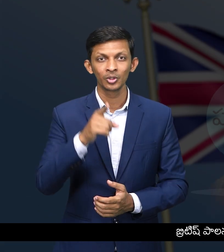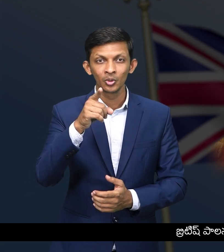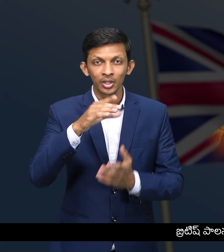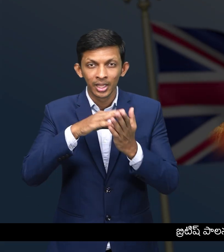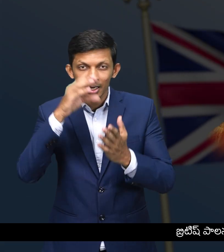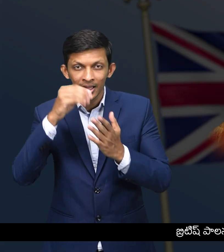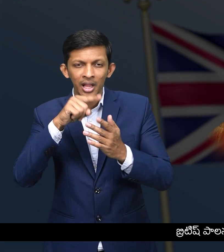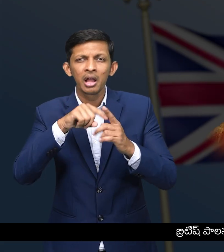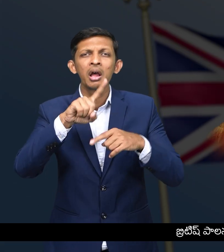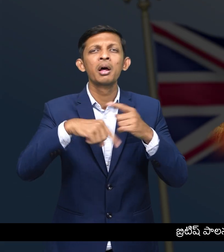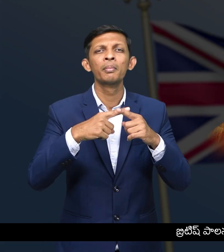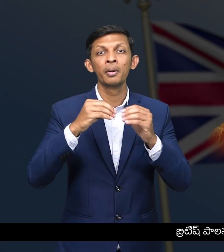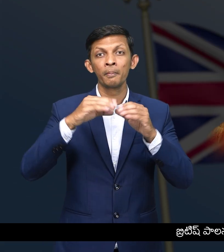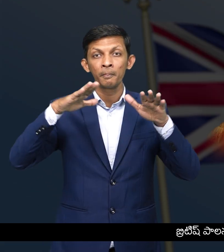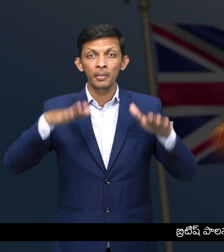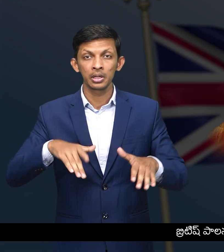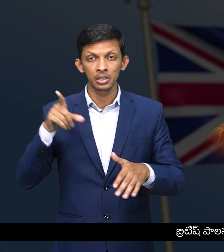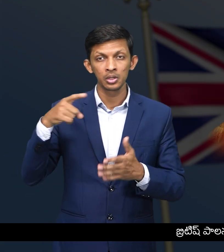బ్రిటిష్ పాలన గురించి